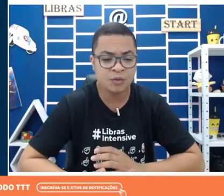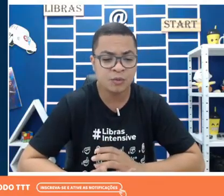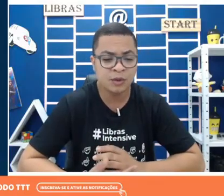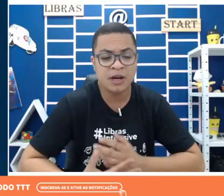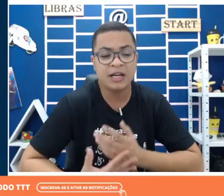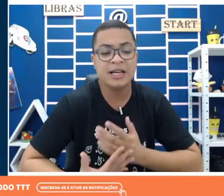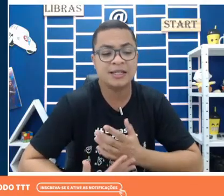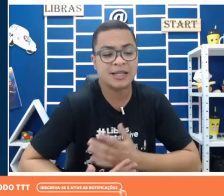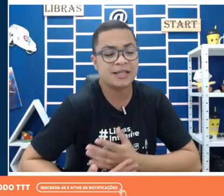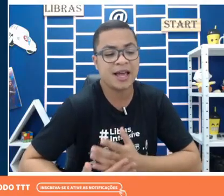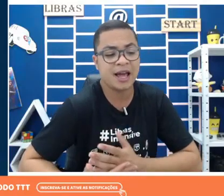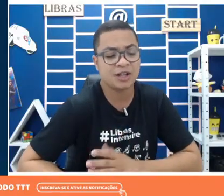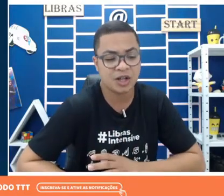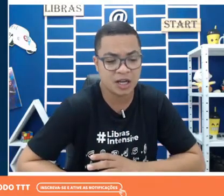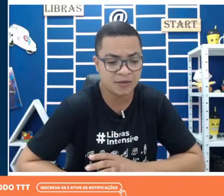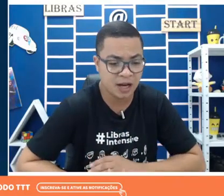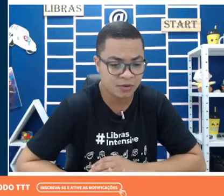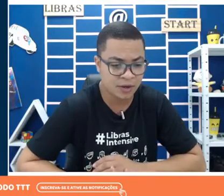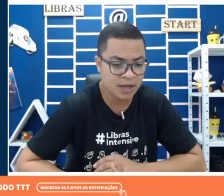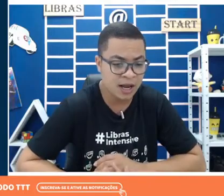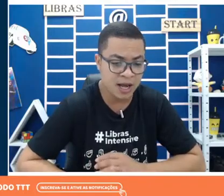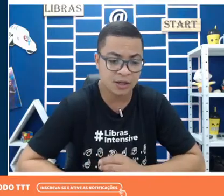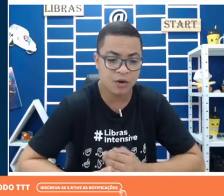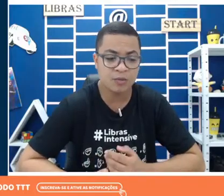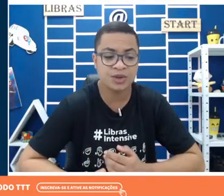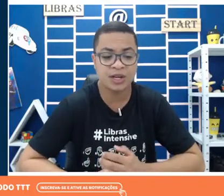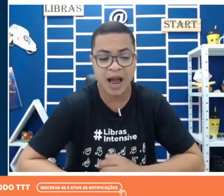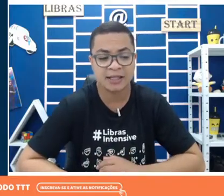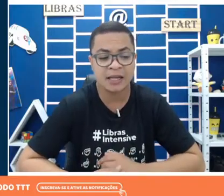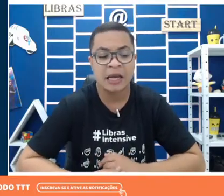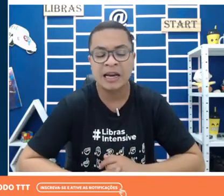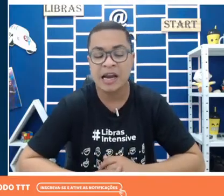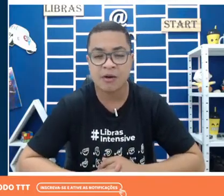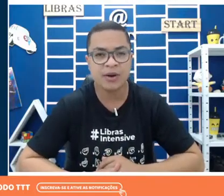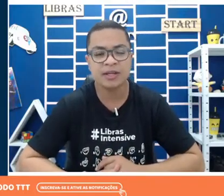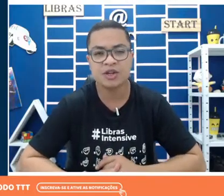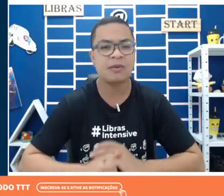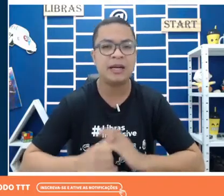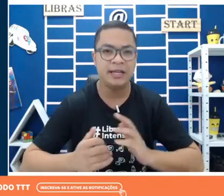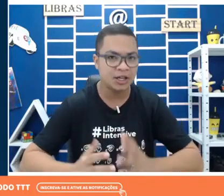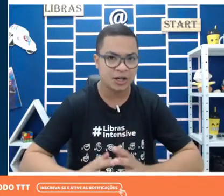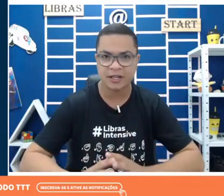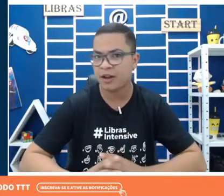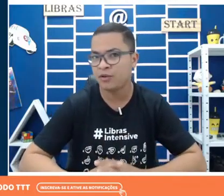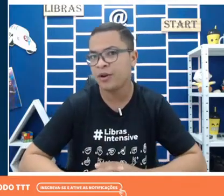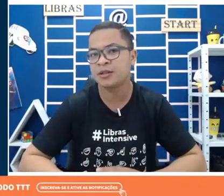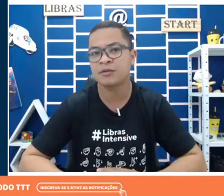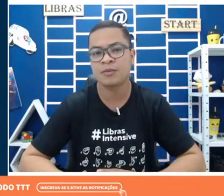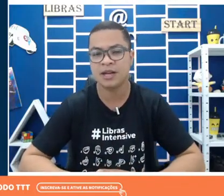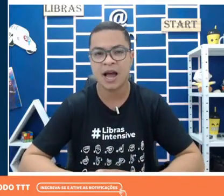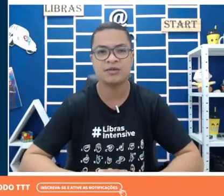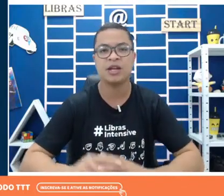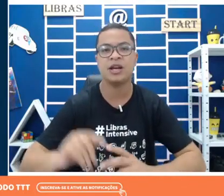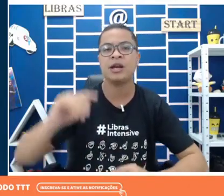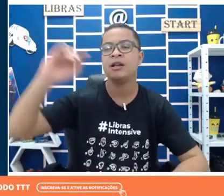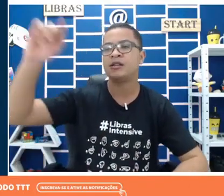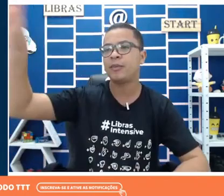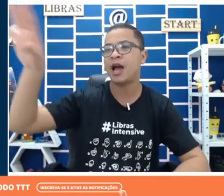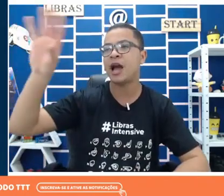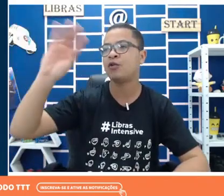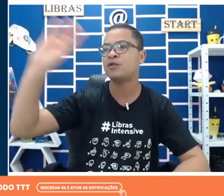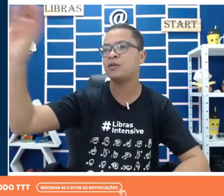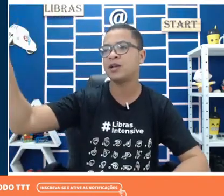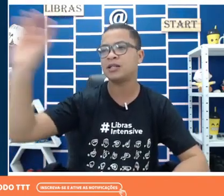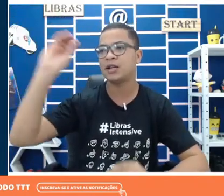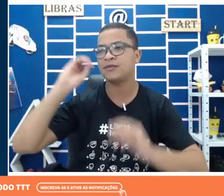existe uma lista certa de classificadores, assim como os sinais? Não existe uma lista de classificadores como sinais. Não tem ali, você